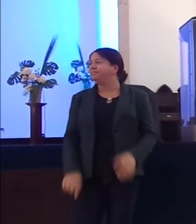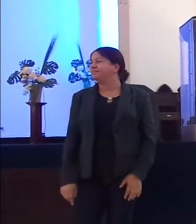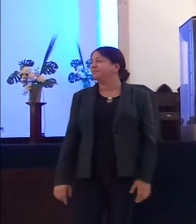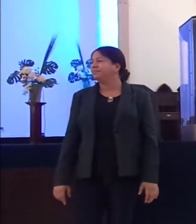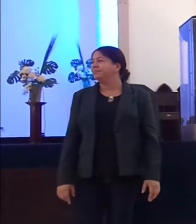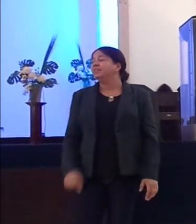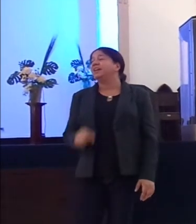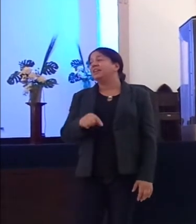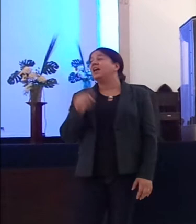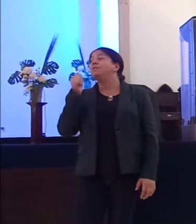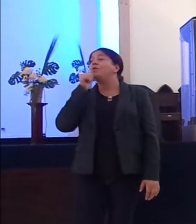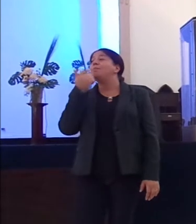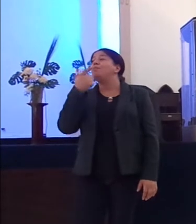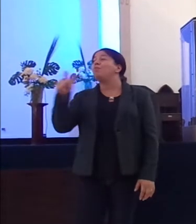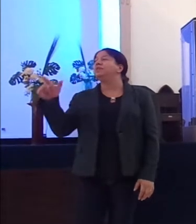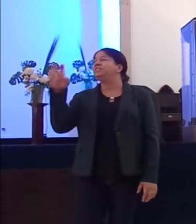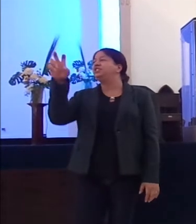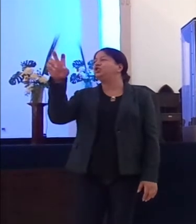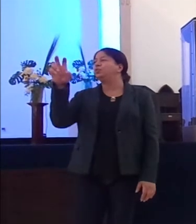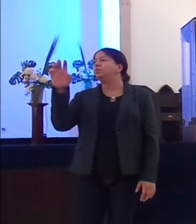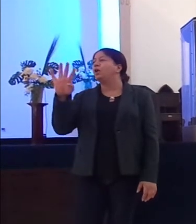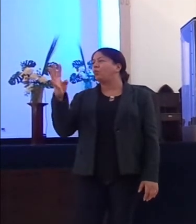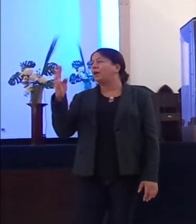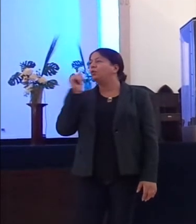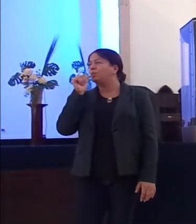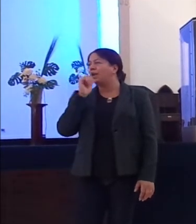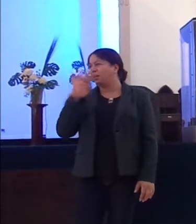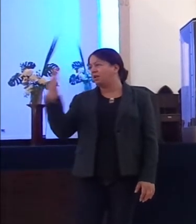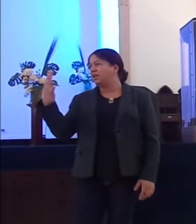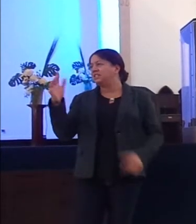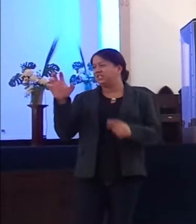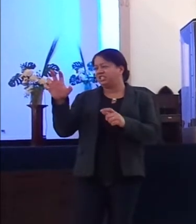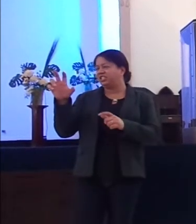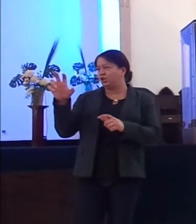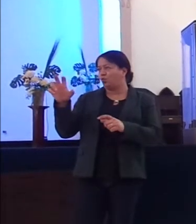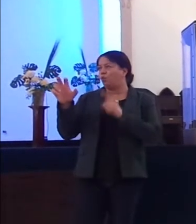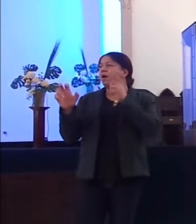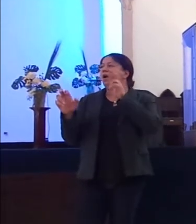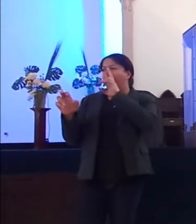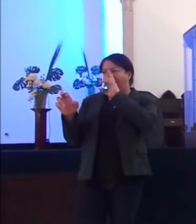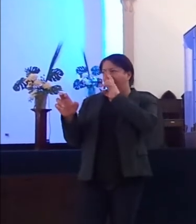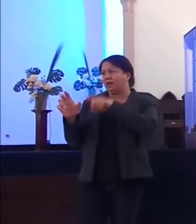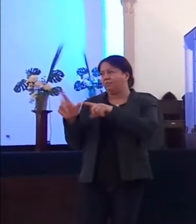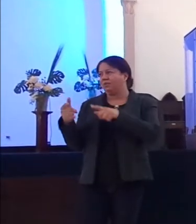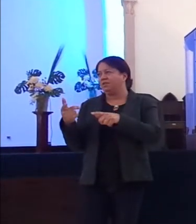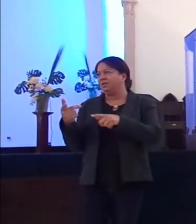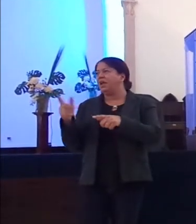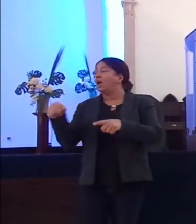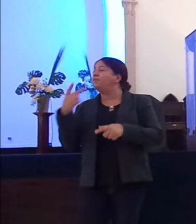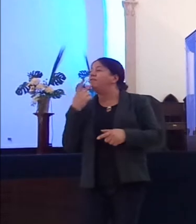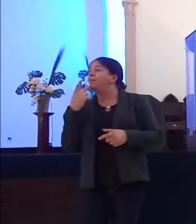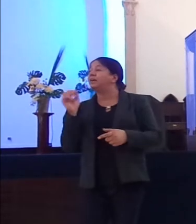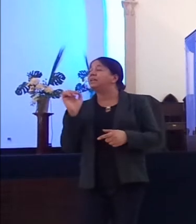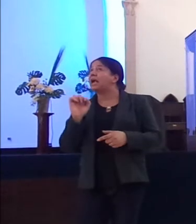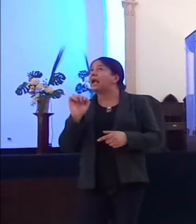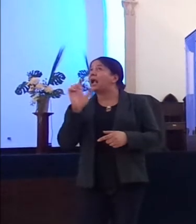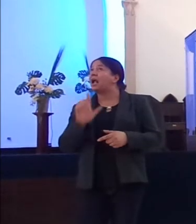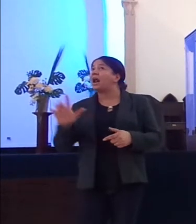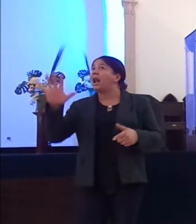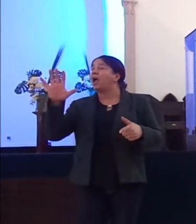e essas outras quatro mulheres, para deixar bem claro que,